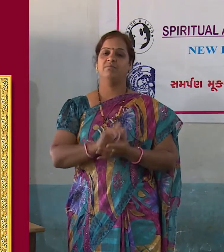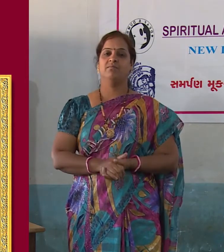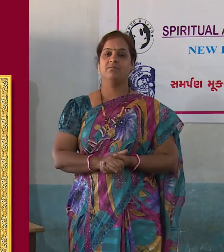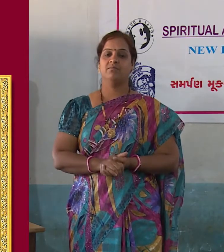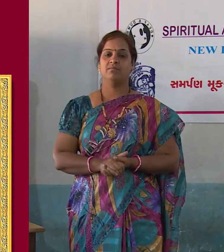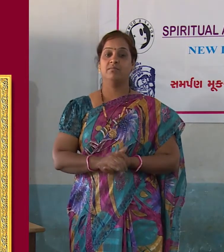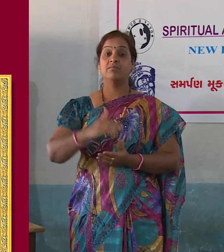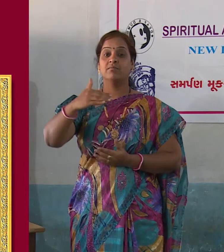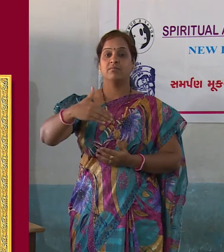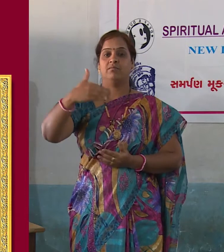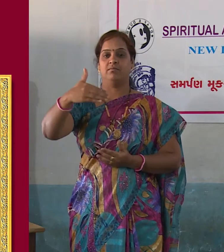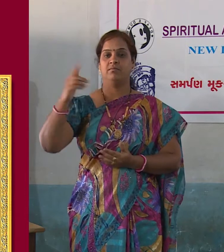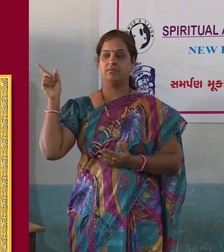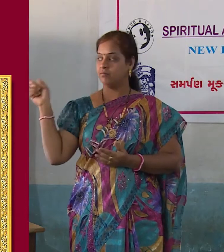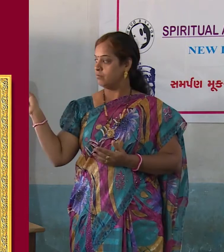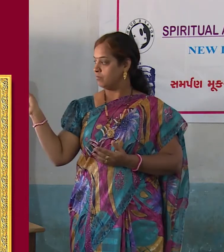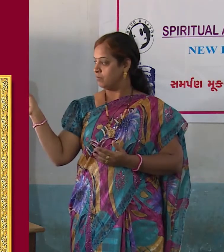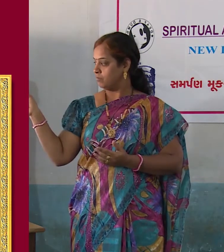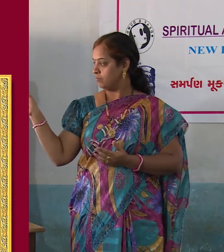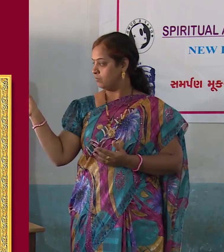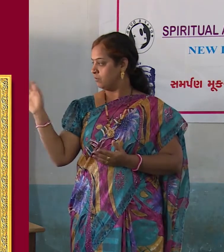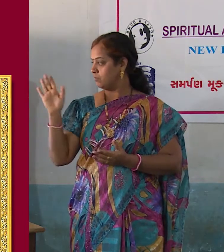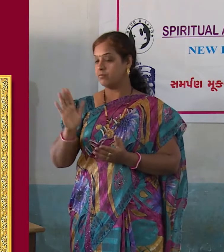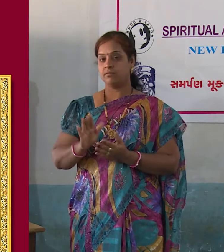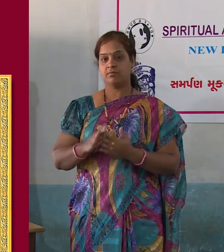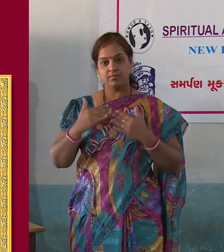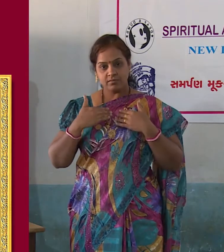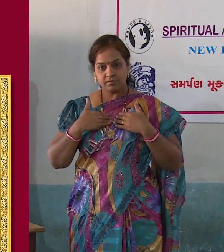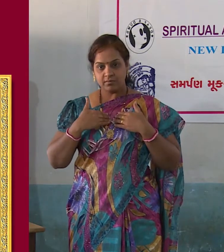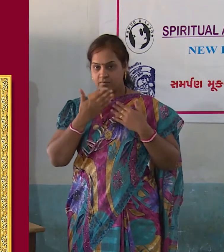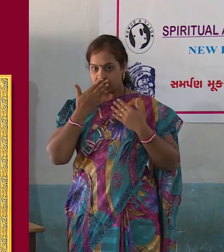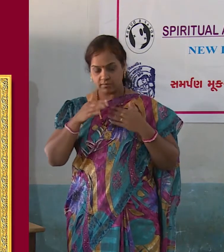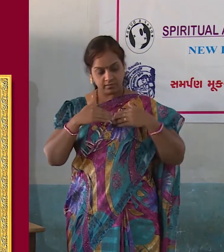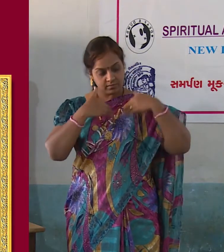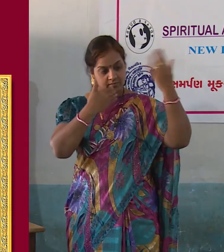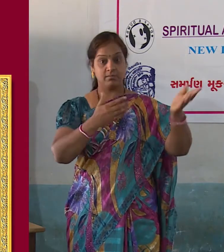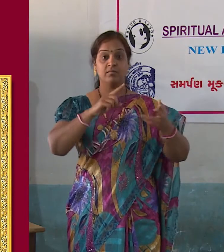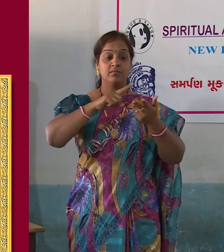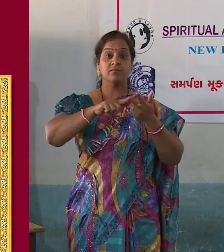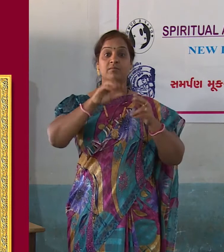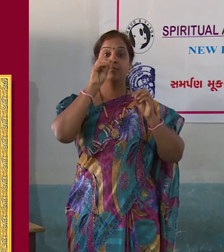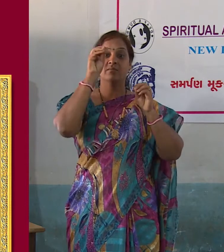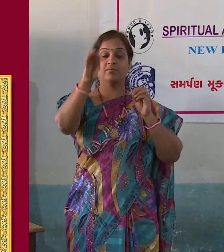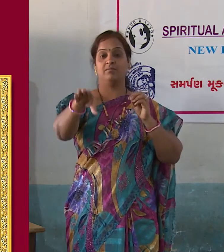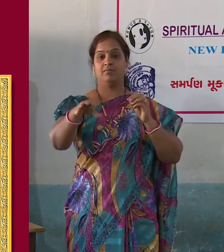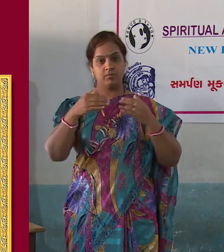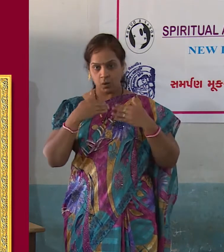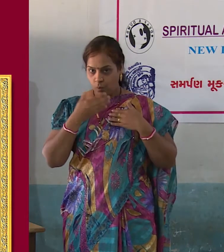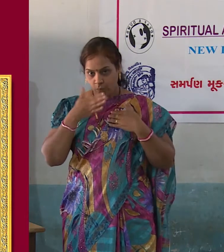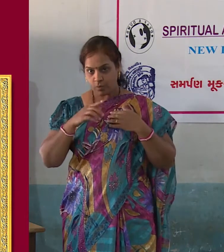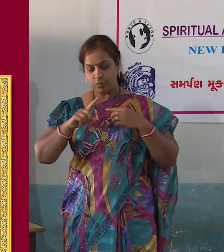उसके आगे दिखाया है कि आत्मा एक शरीर छोड़ करके जा रही और दूसरा शरीर जाकर के धारण किया।